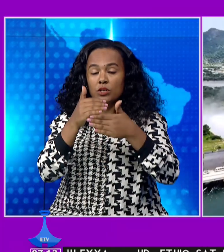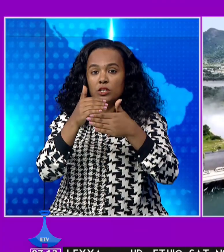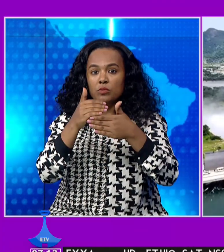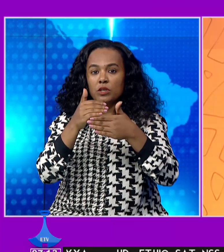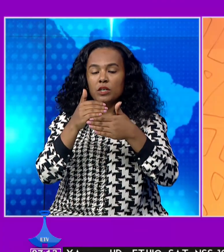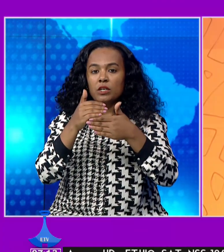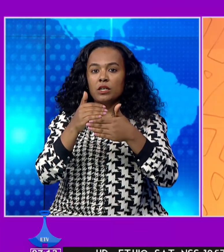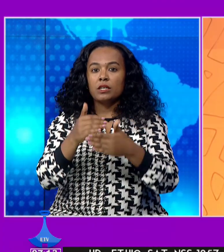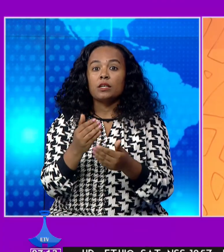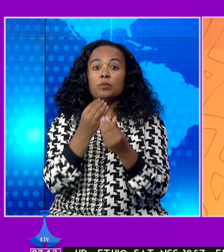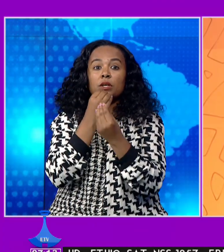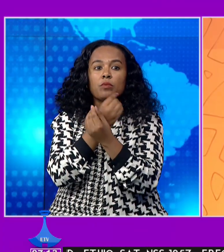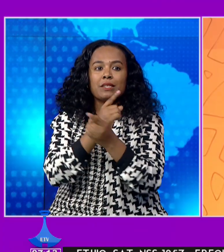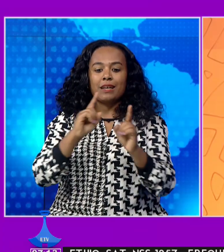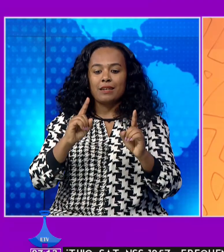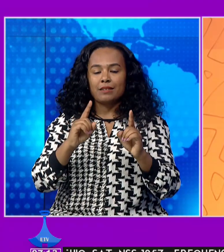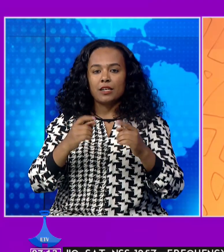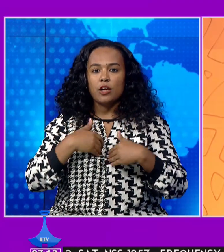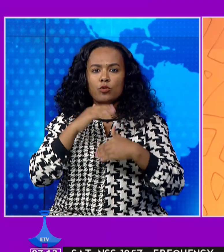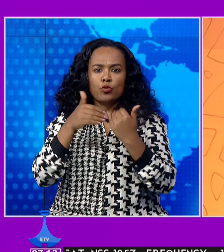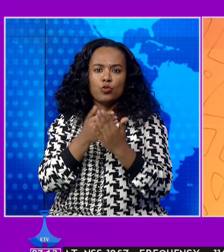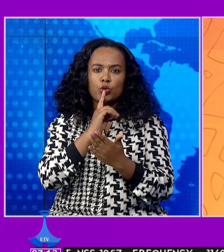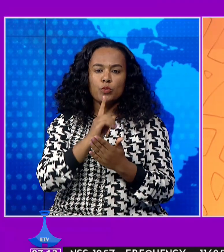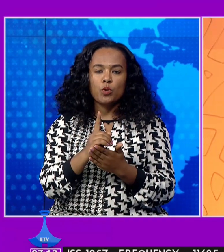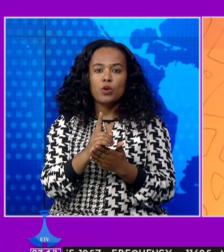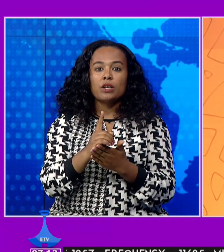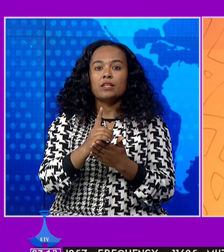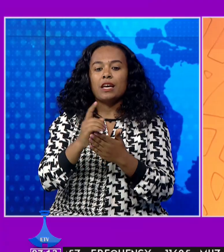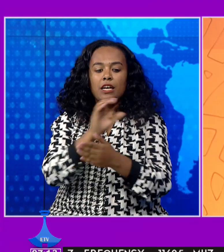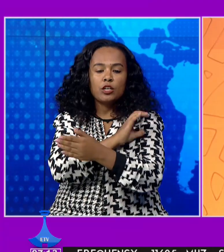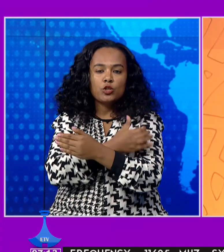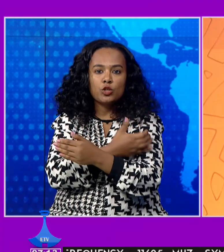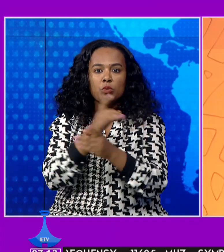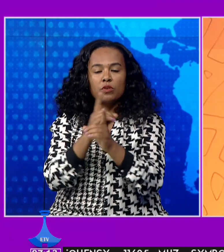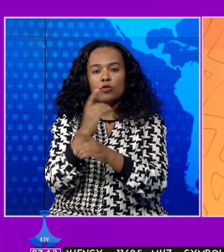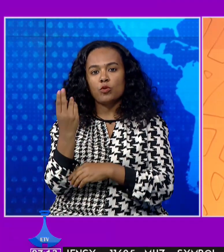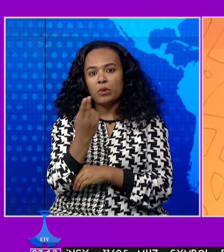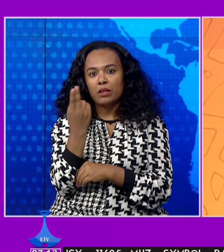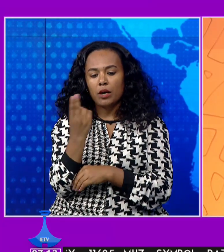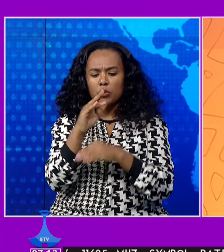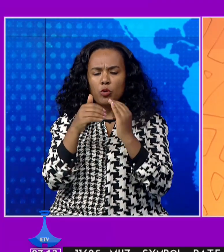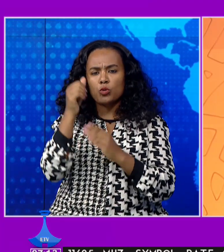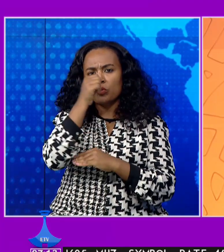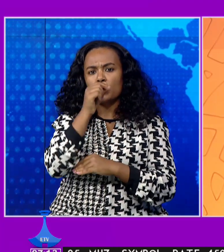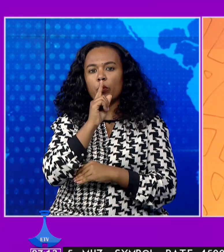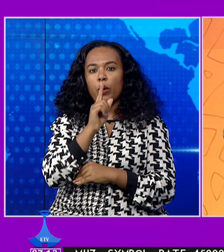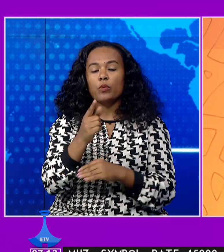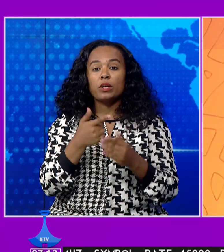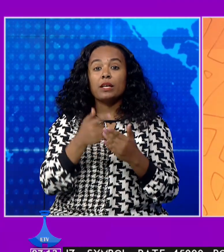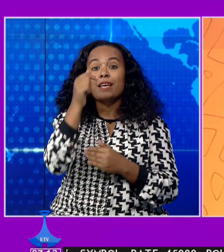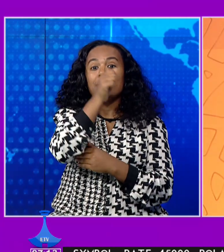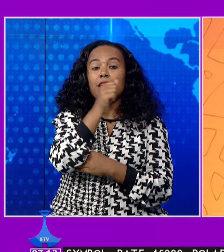ነው። የምግብ ነጻነት፣ የማዳበሪያ ጉዳይ ለሁሉም ነው። የኤነርጂ በተፈጥሮ ሀብት የመጠቀም ለሁሉም ኢትዮጵያው ነው። እንደዚህ ይሄ